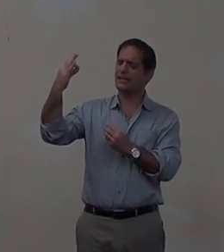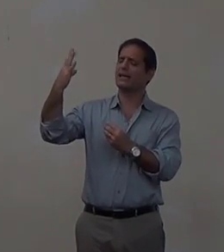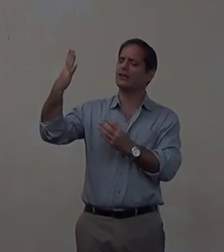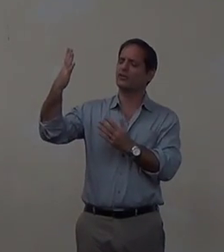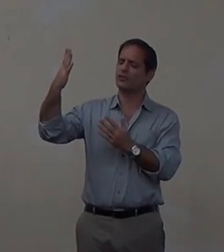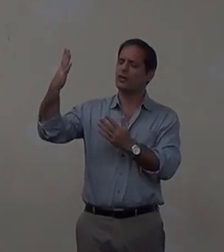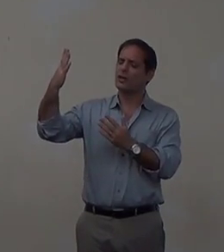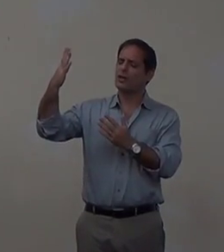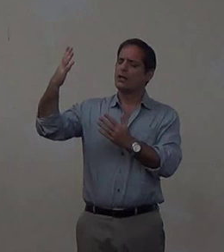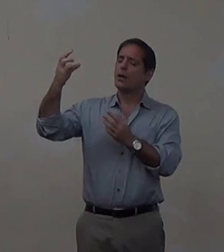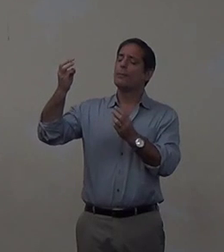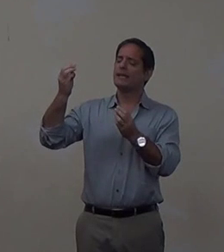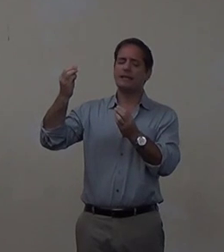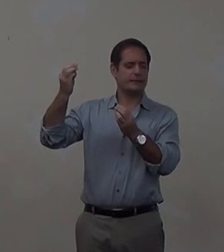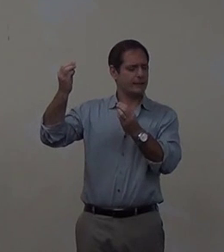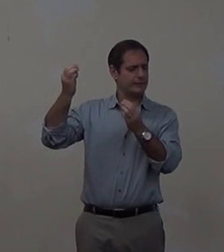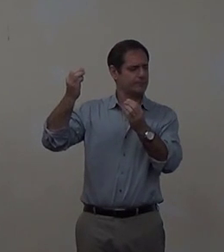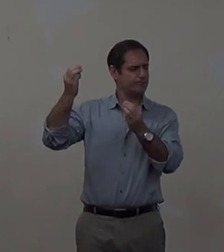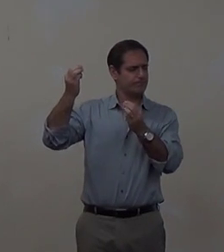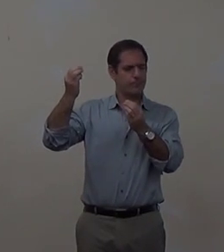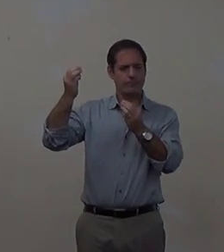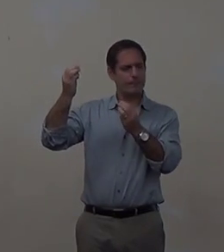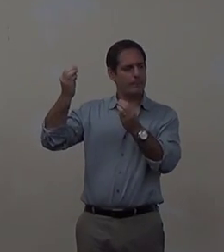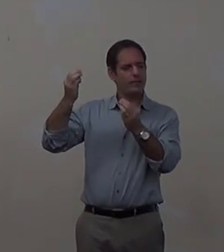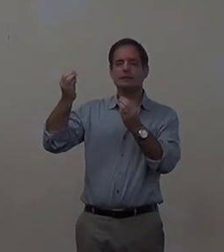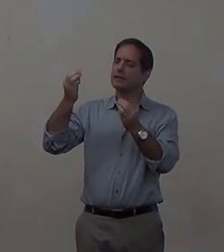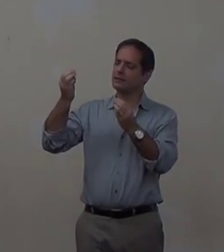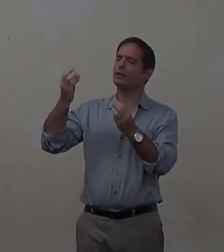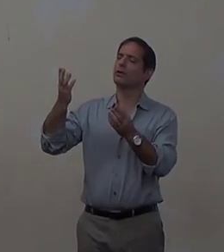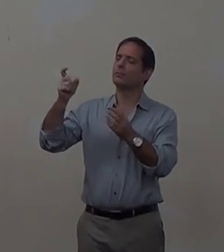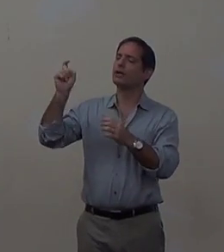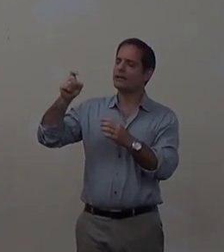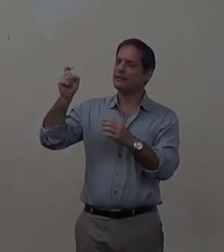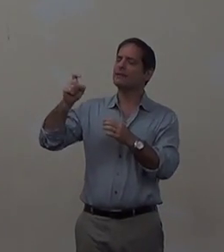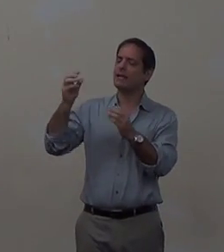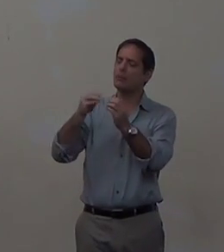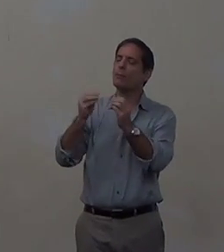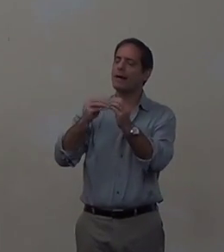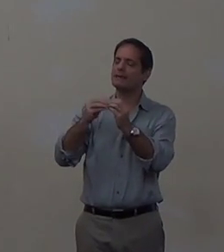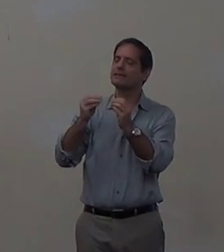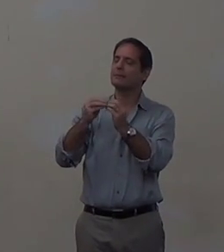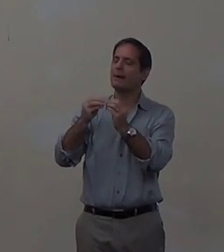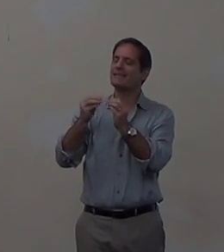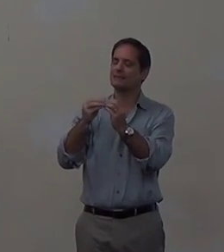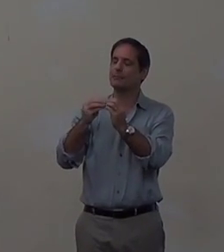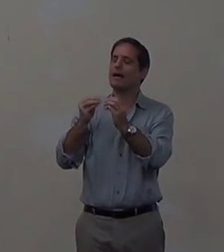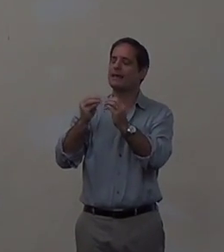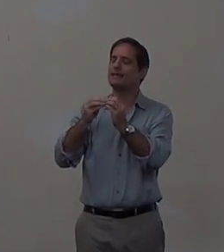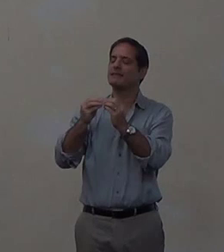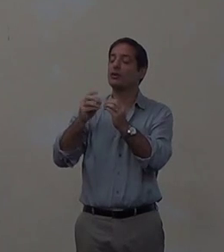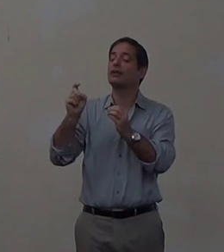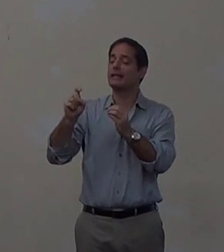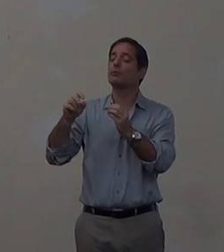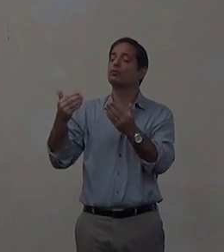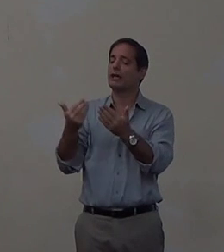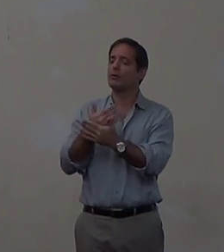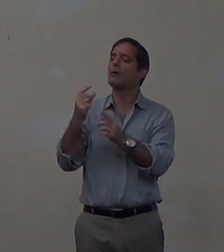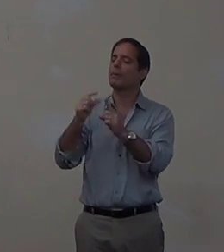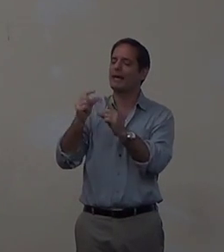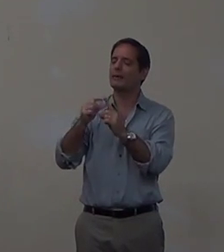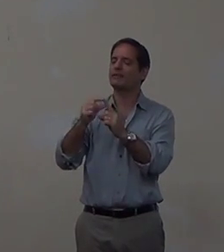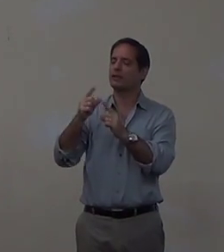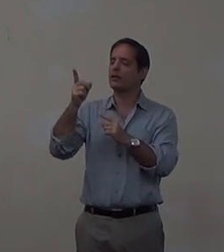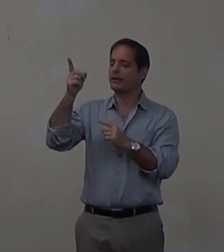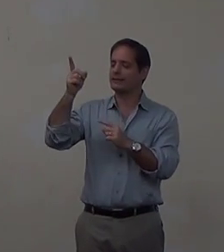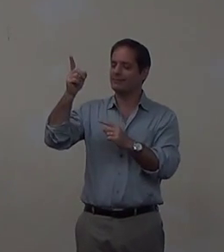nos prediques, que nos ministres. Ministres, Señor, porque necesitamos más de ti, Señor. Necesitamos una